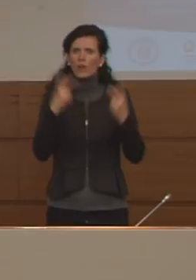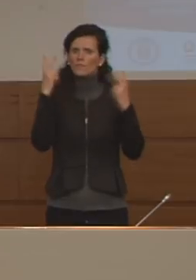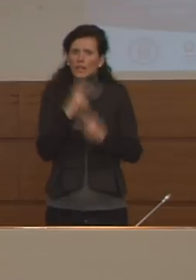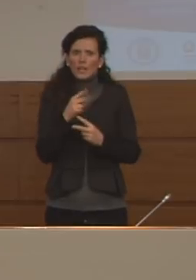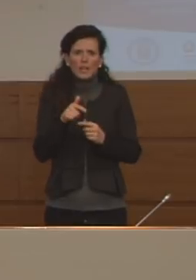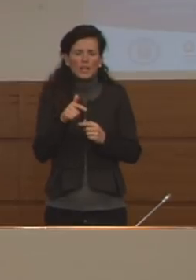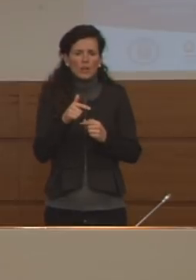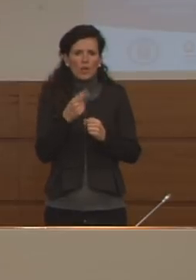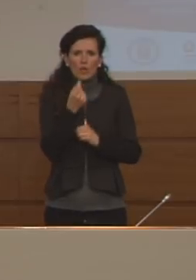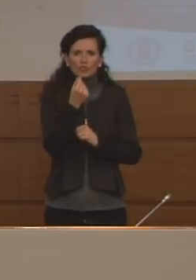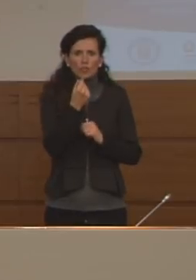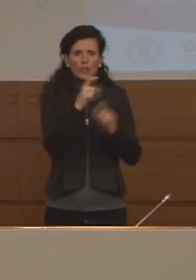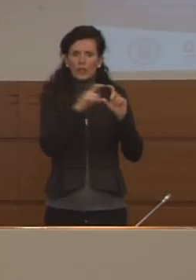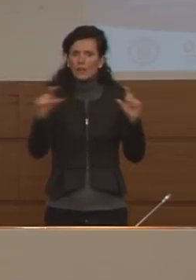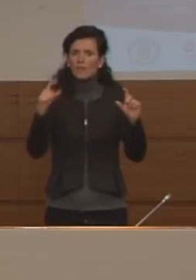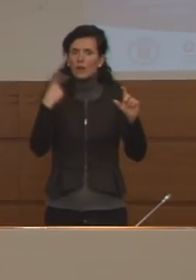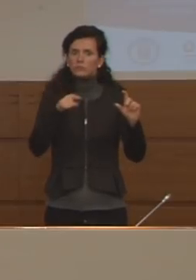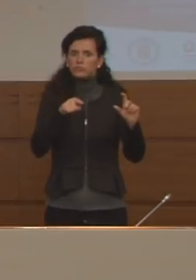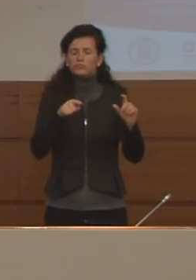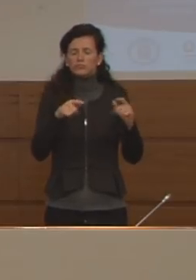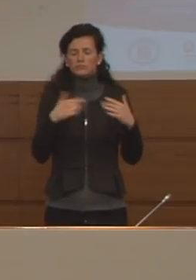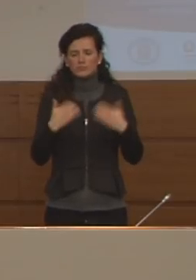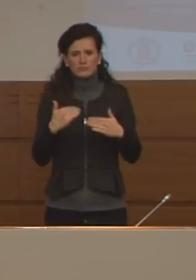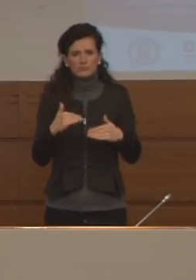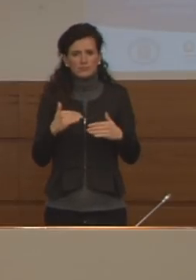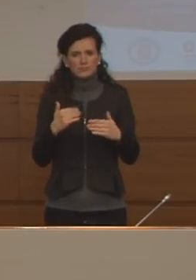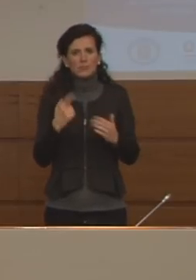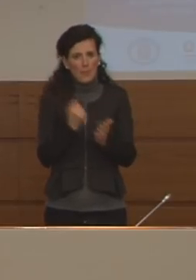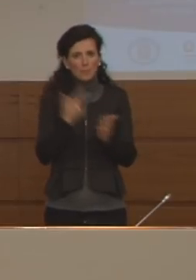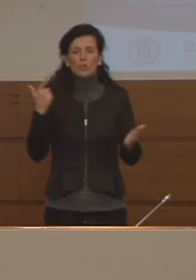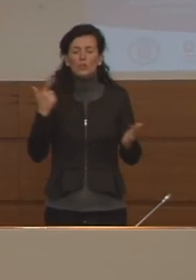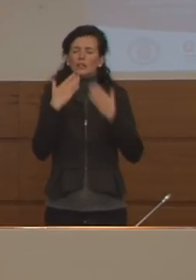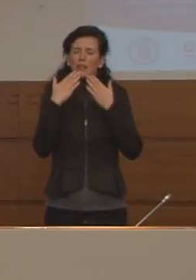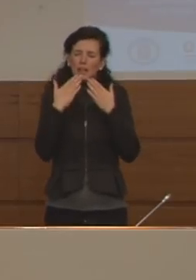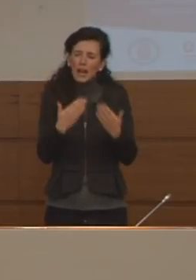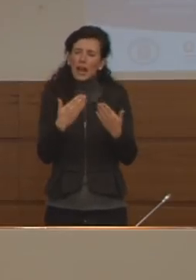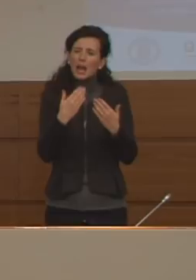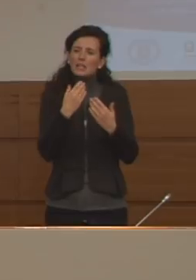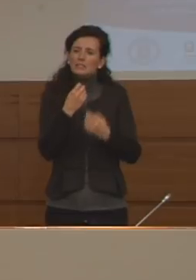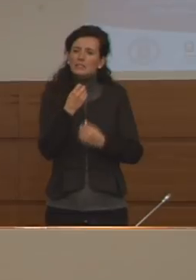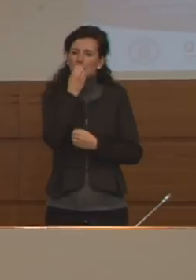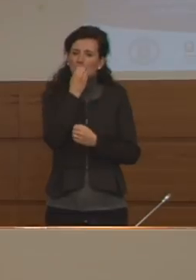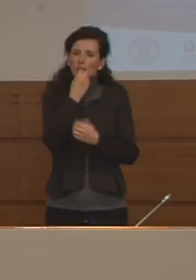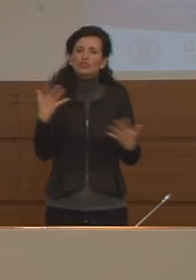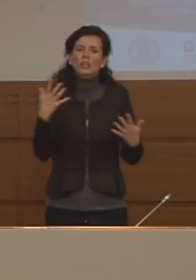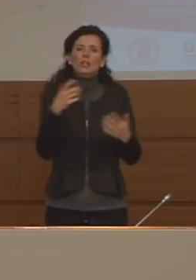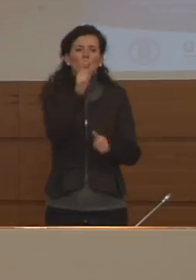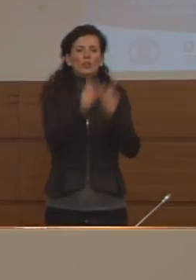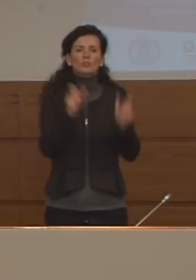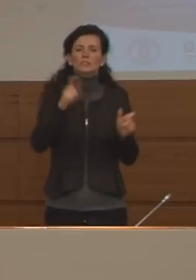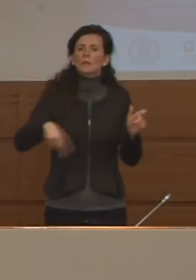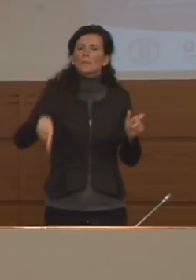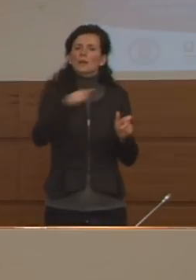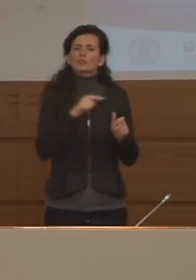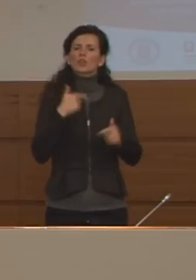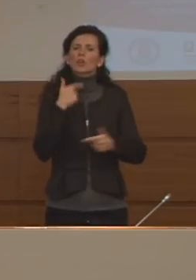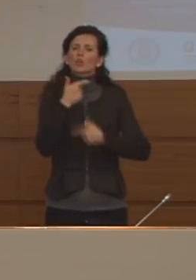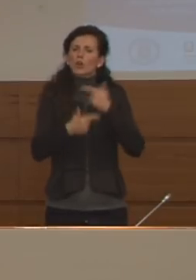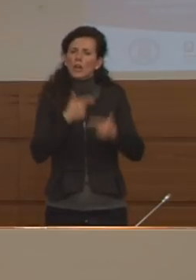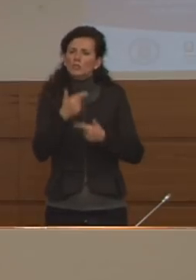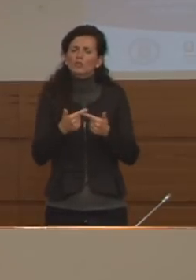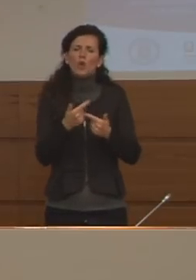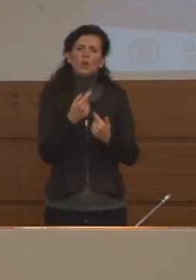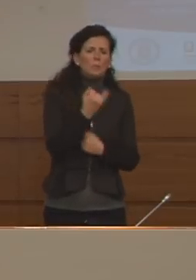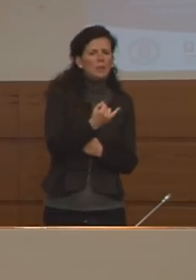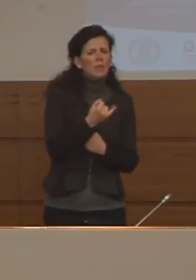importante che abbiamo raggiunto grazie alla generosità di donatori grandi e piccoli abbiamo avuto grandi